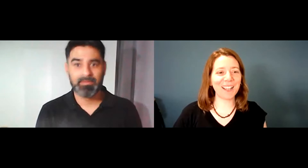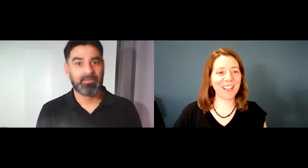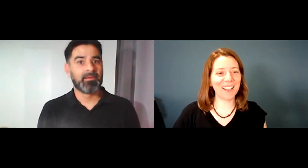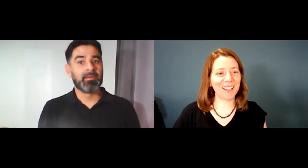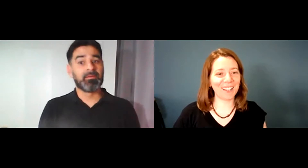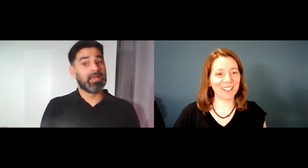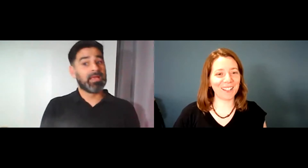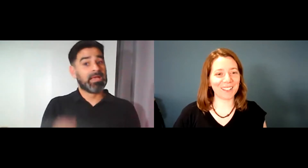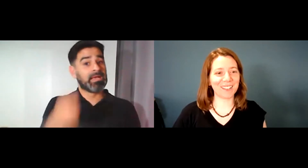¡Rubén!